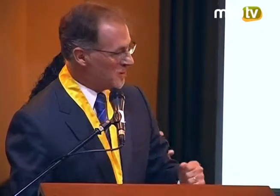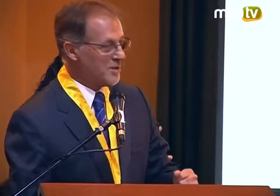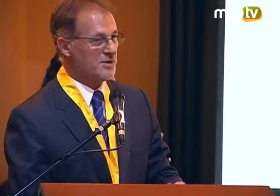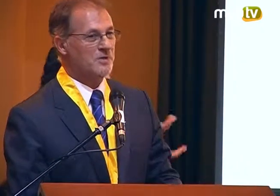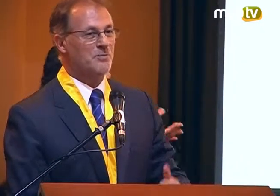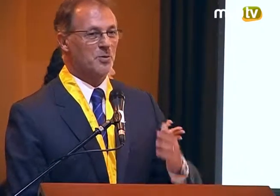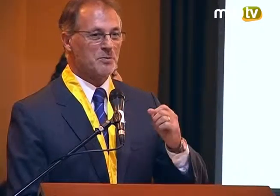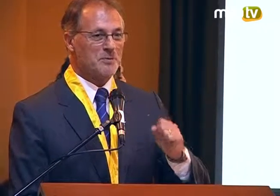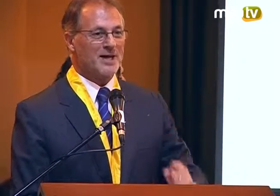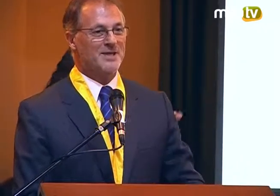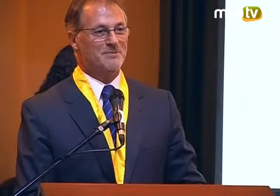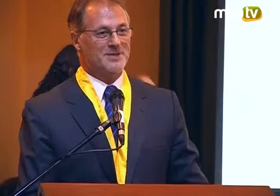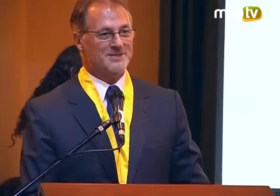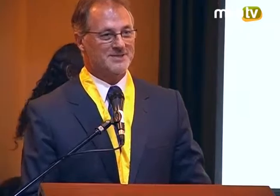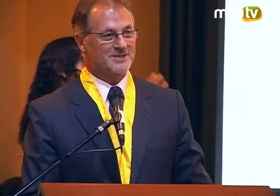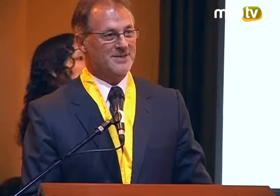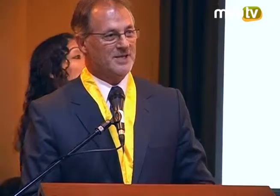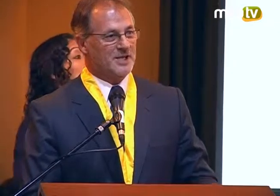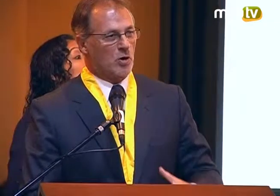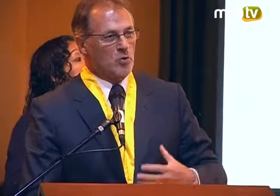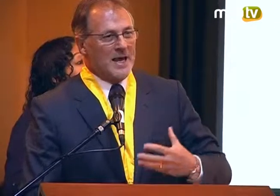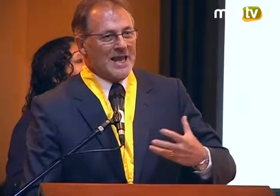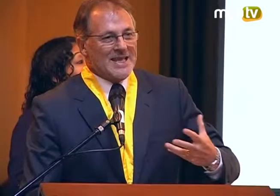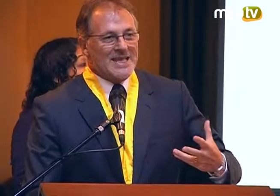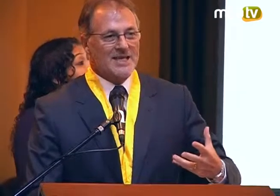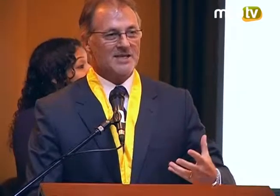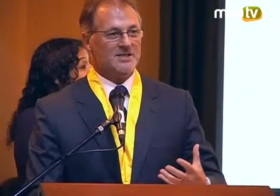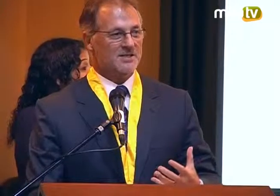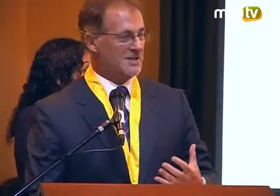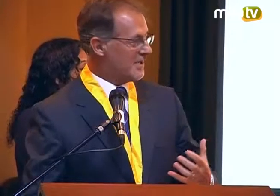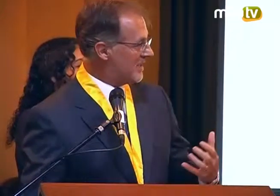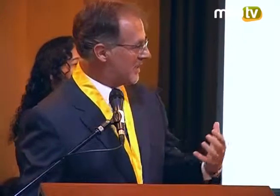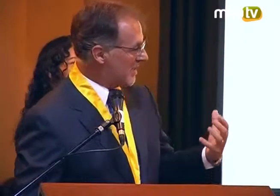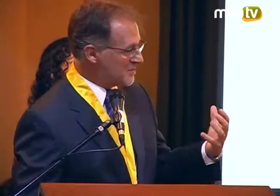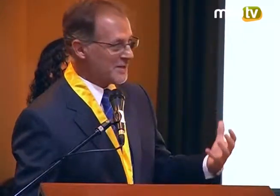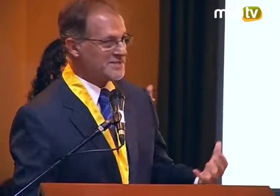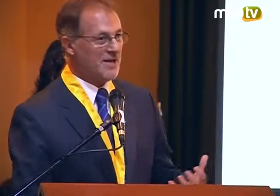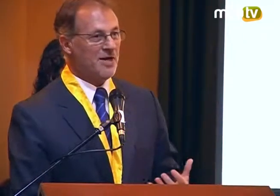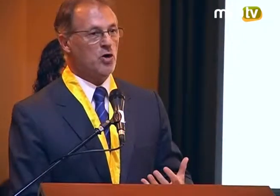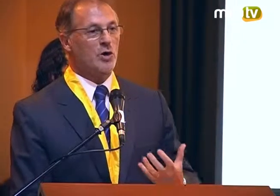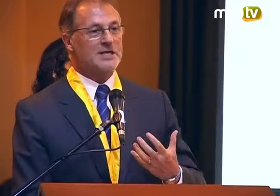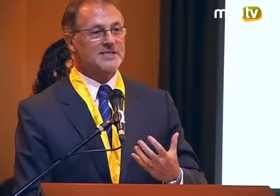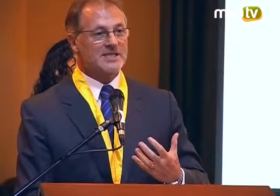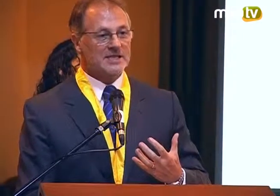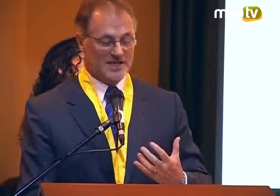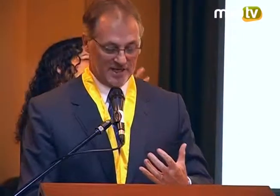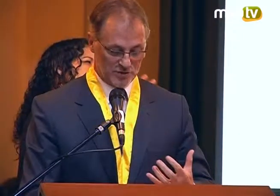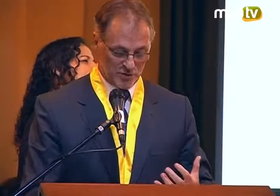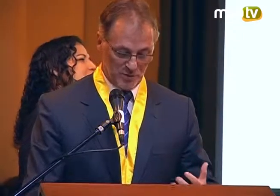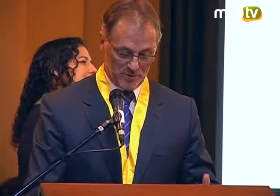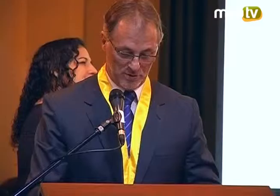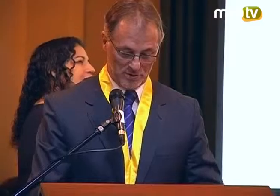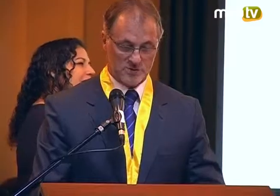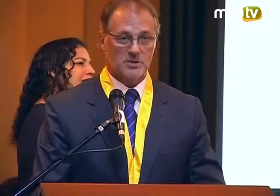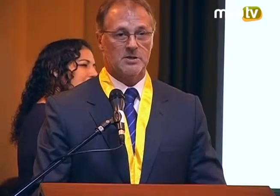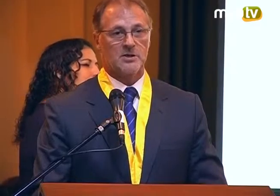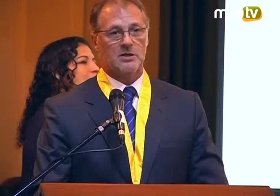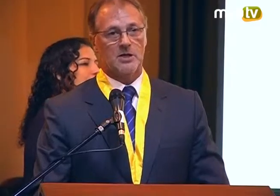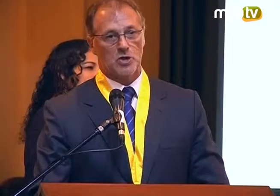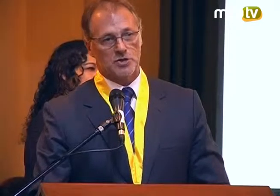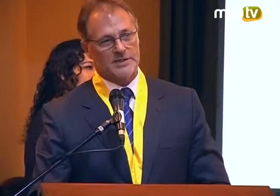de dónde viene? Por mi madre, me dice. Y con una alegría que expresaba lo que él sentía en esos